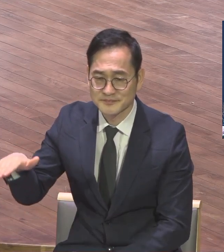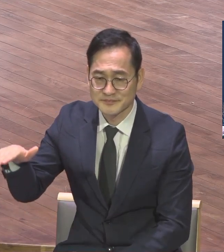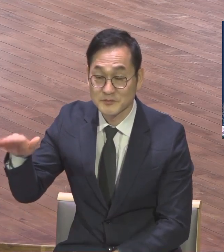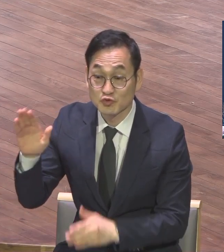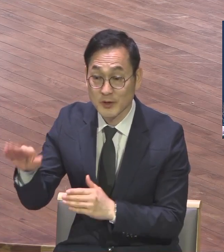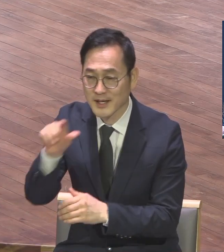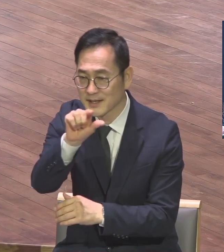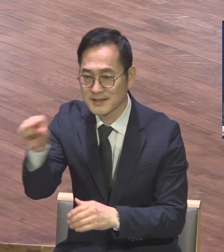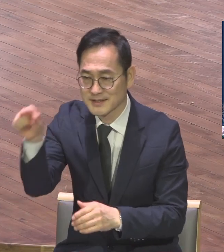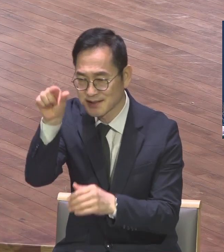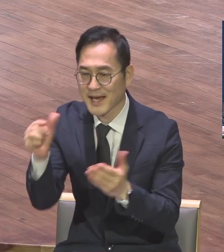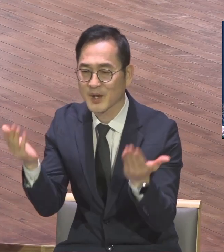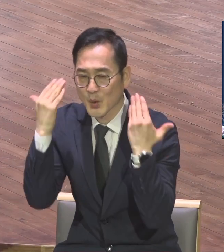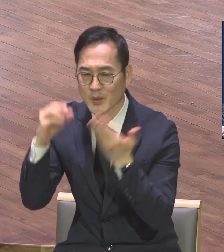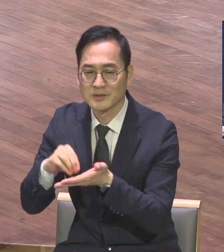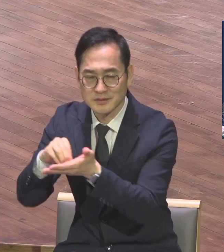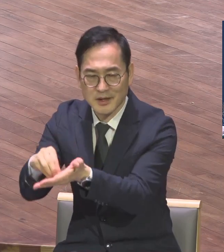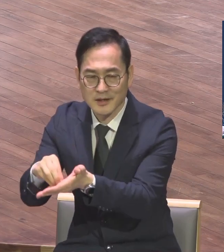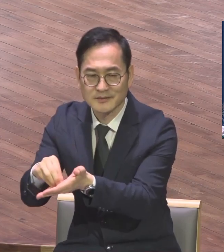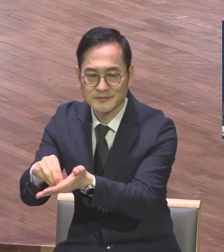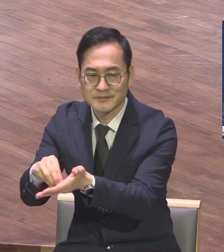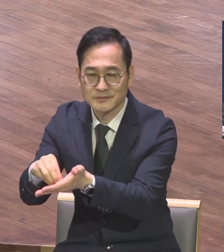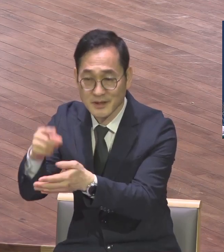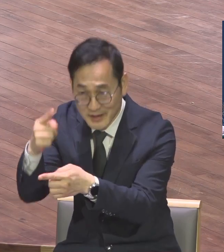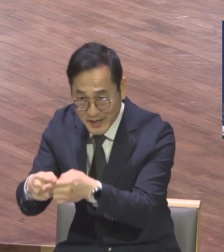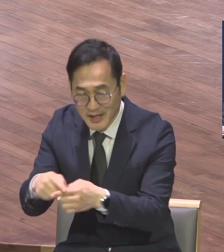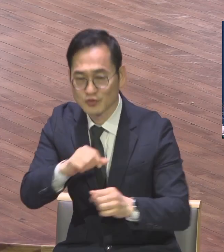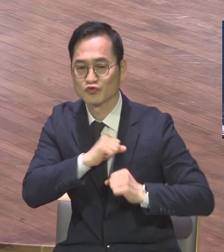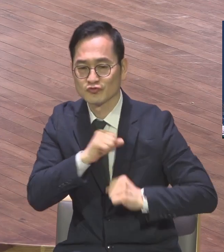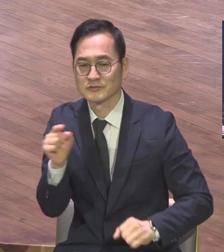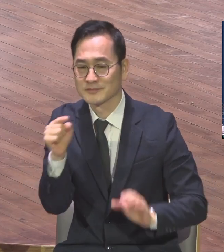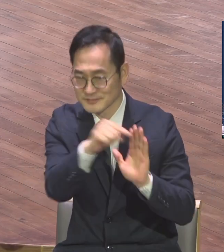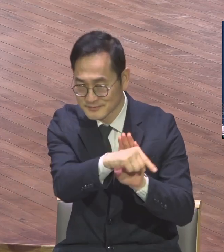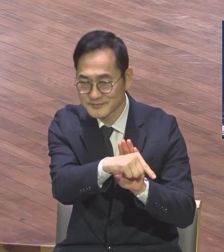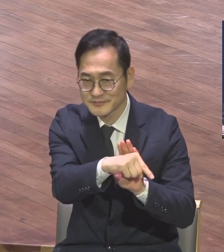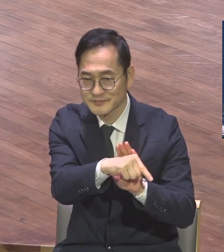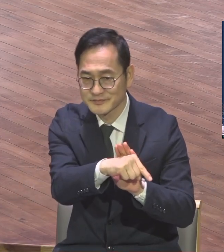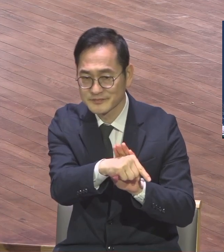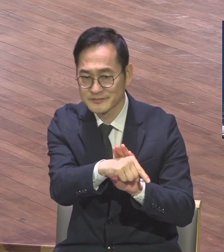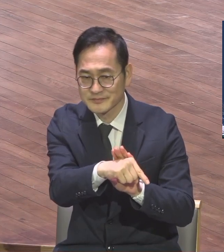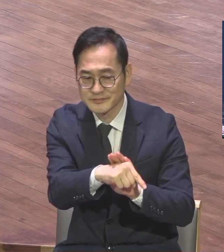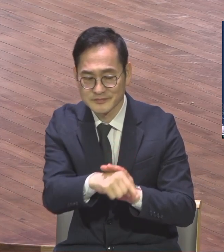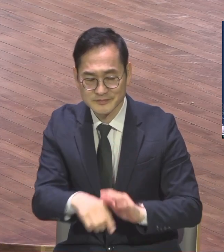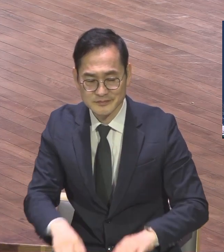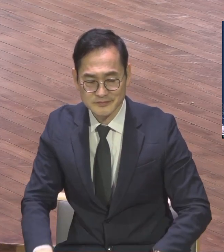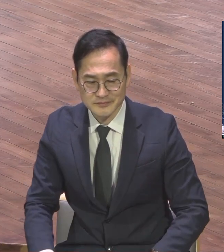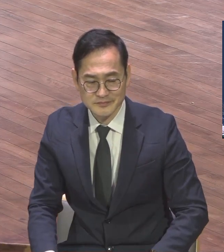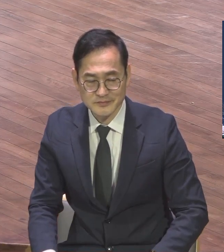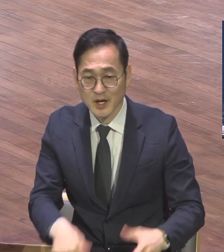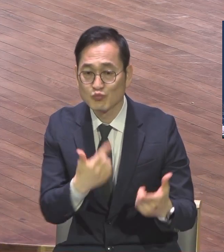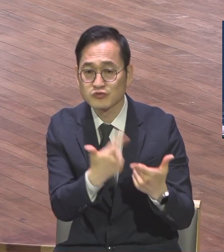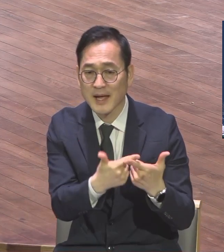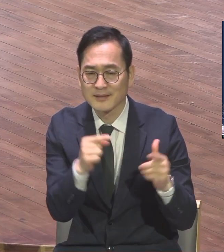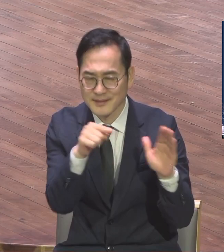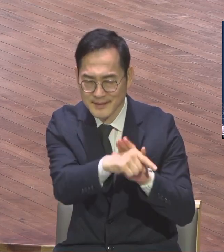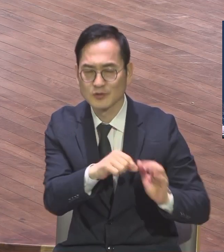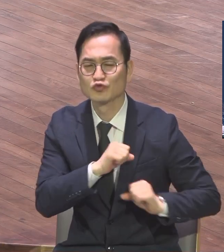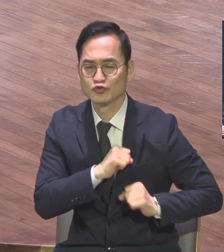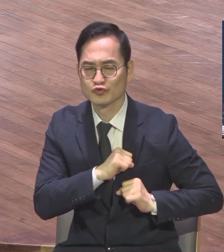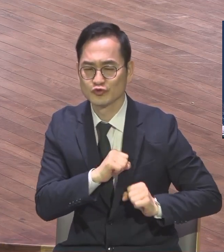신학교에 재학하던 중에 군대 입대해가지고 부산에서 부산